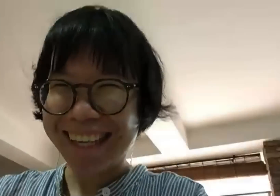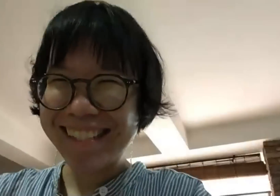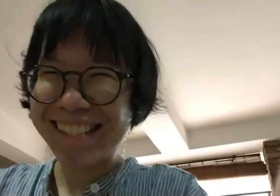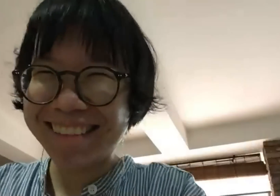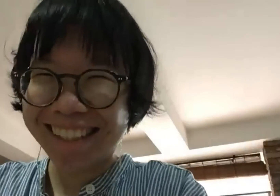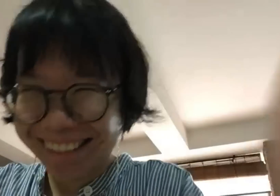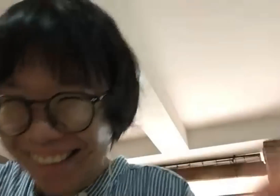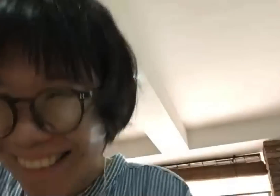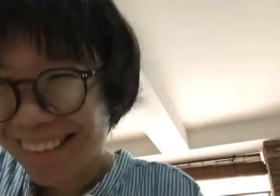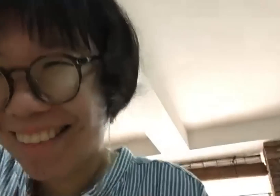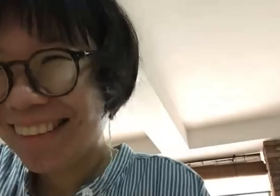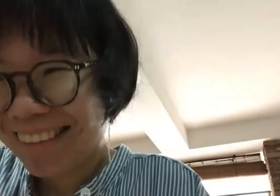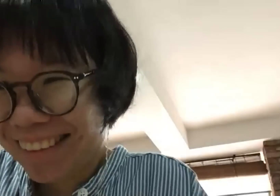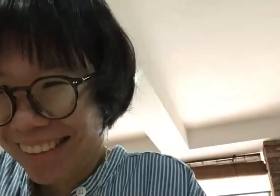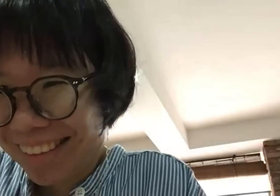Nice to see you again.